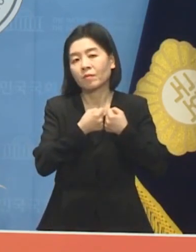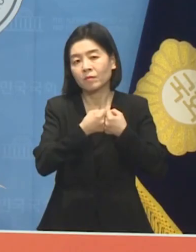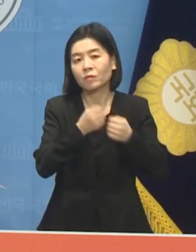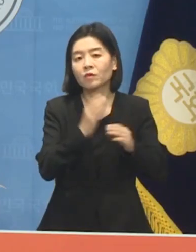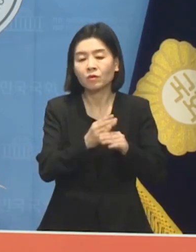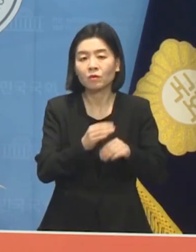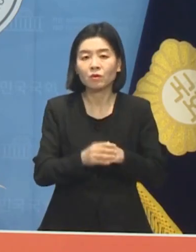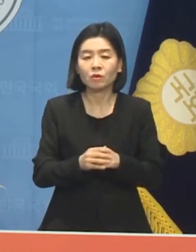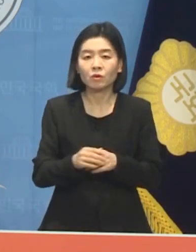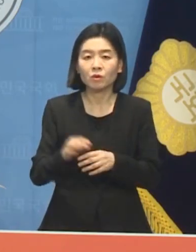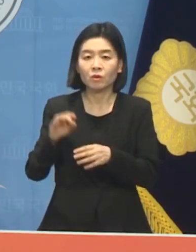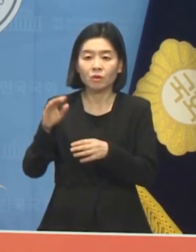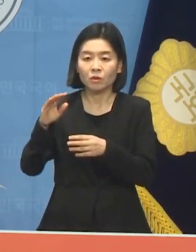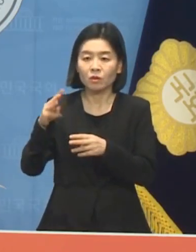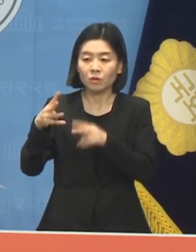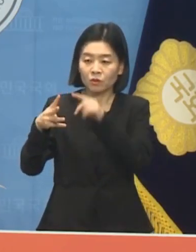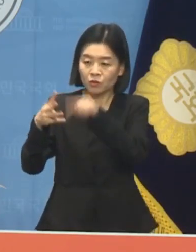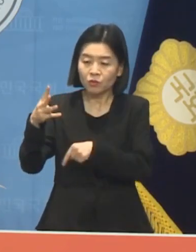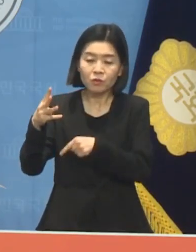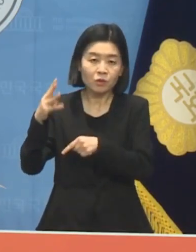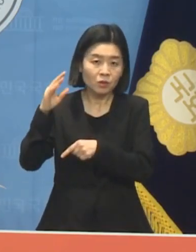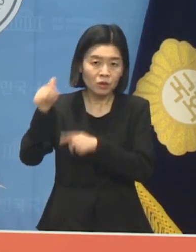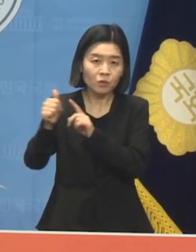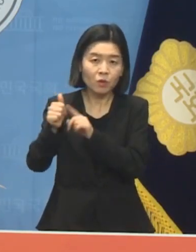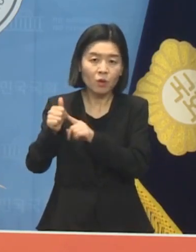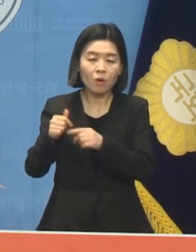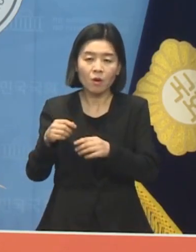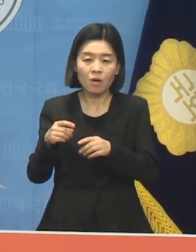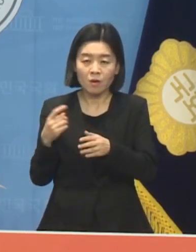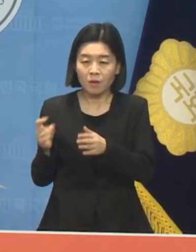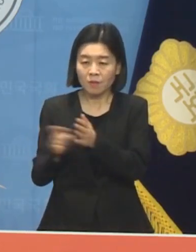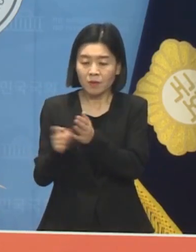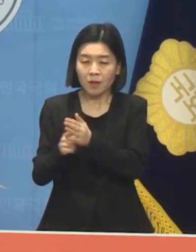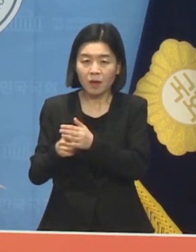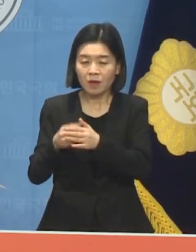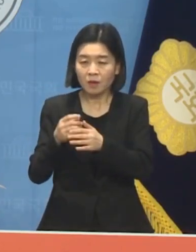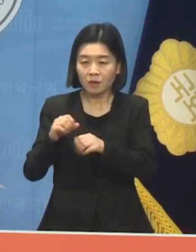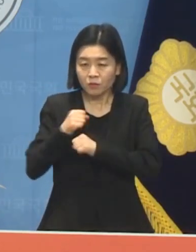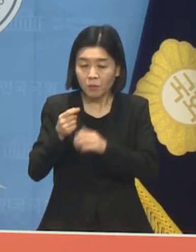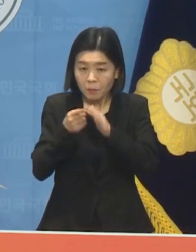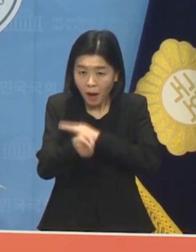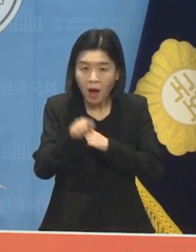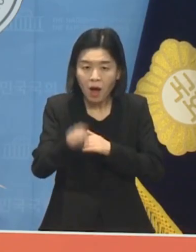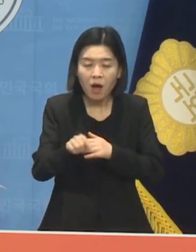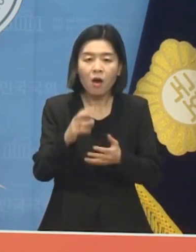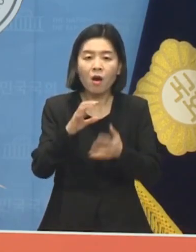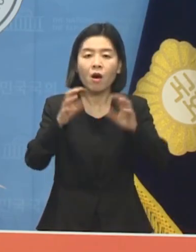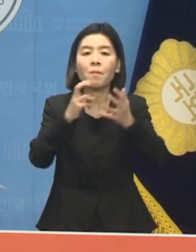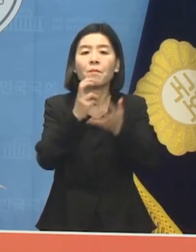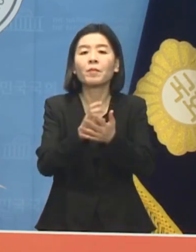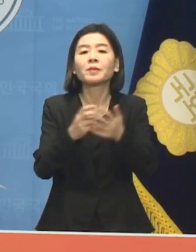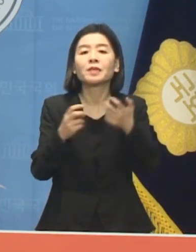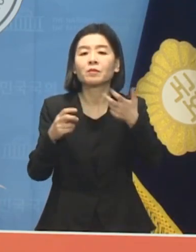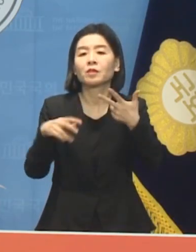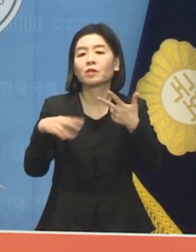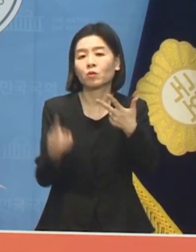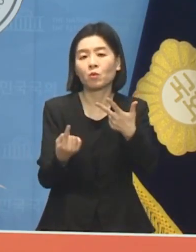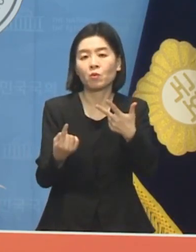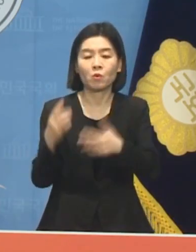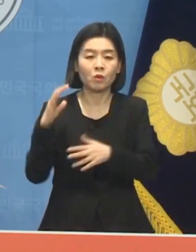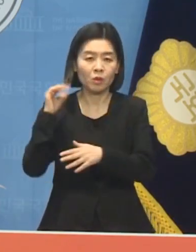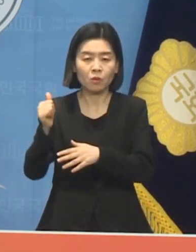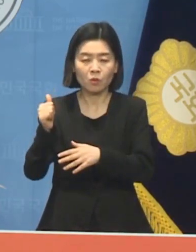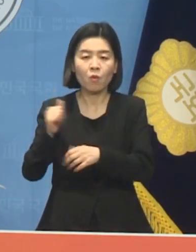윤석열 대통령의 비상계엄은 헌법 제77조에 따른 대통령의 고유 권한에 속한다.